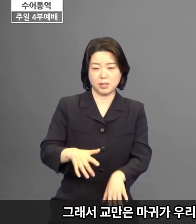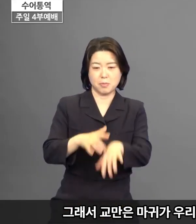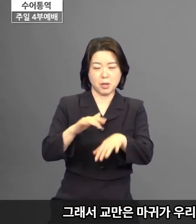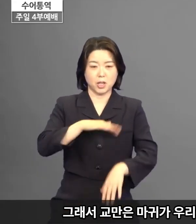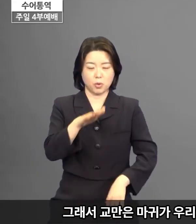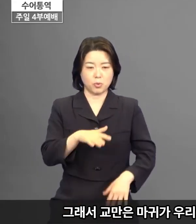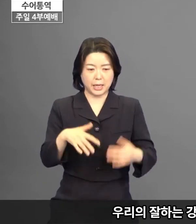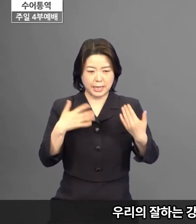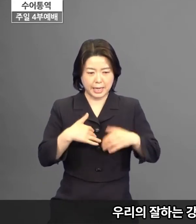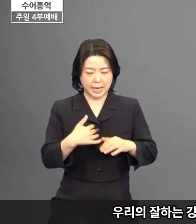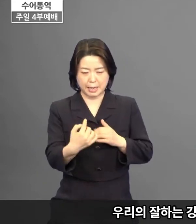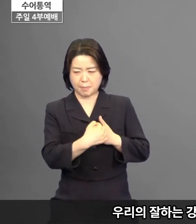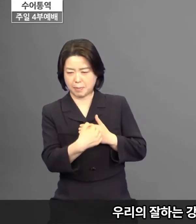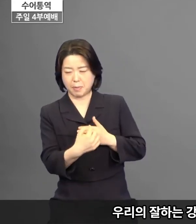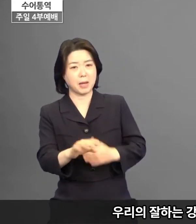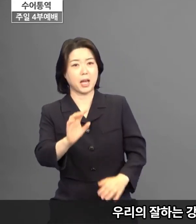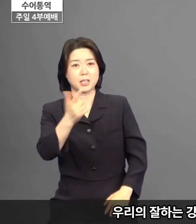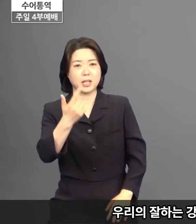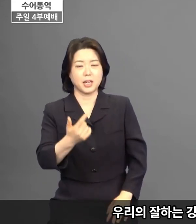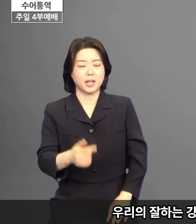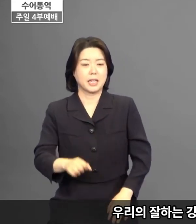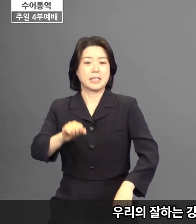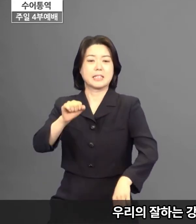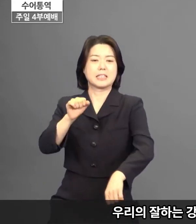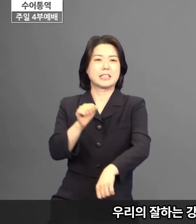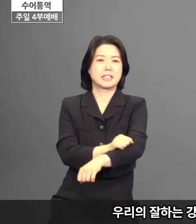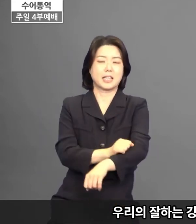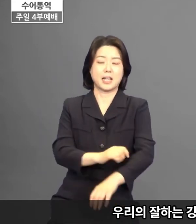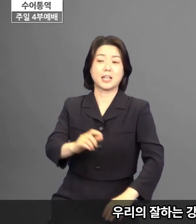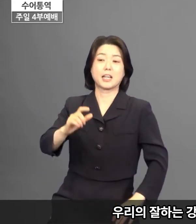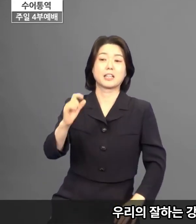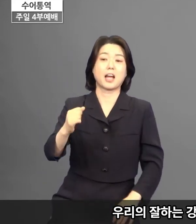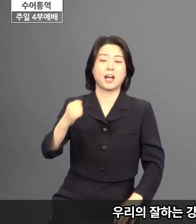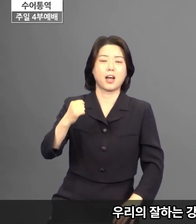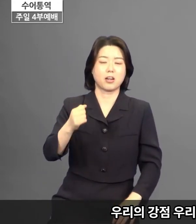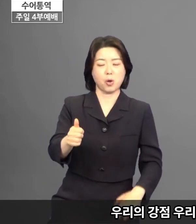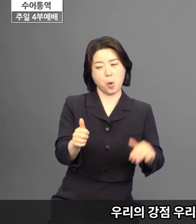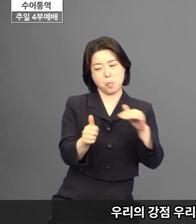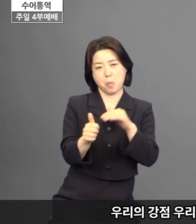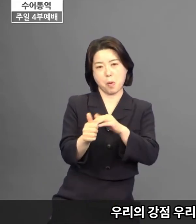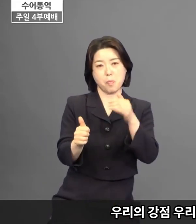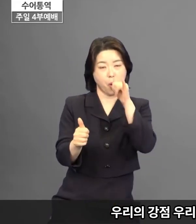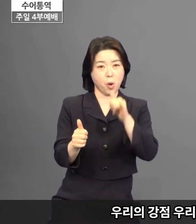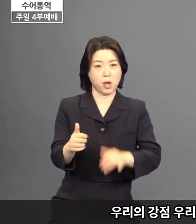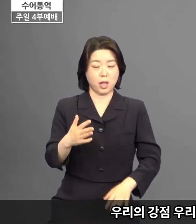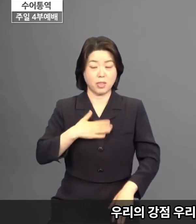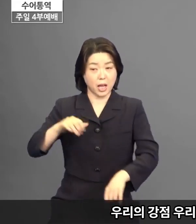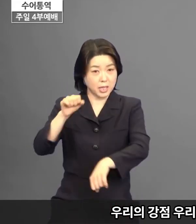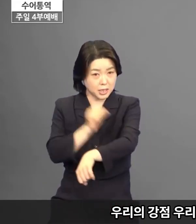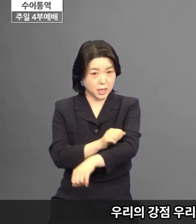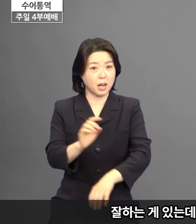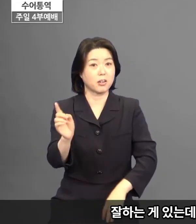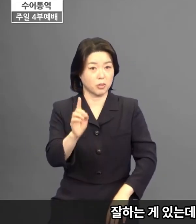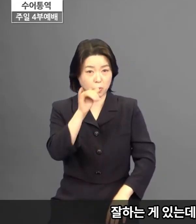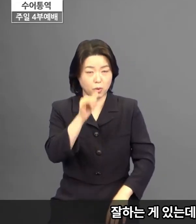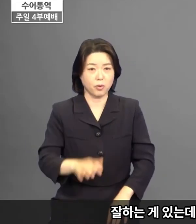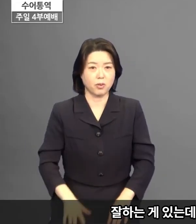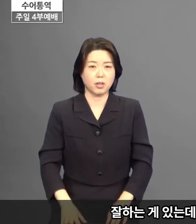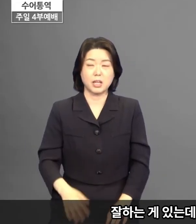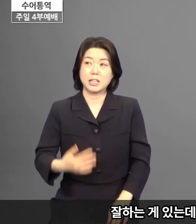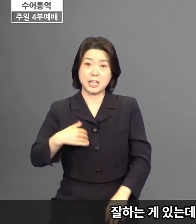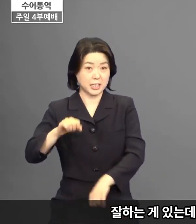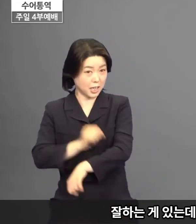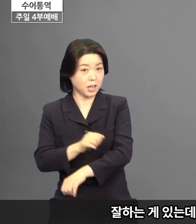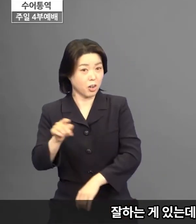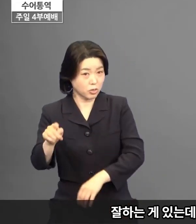약점을 공격하는 것이 아니라 우리의 잘하는 강점을 공격하는 겁니다. 우리의 강점, 우리가 잘하는 게 있잖아요. 잘하는 게